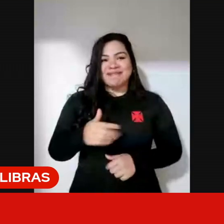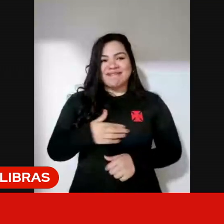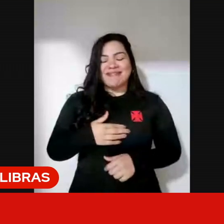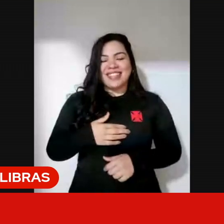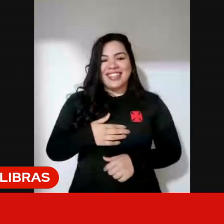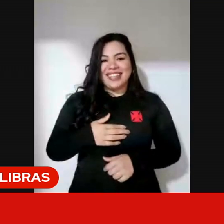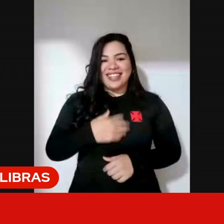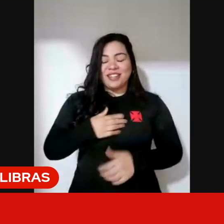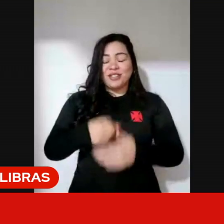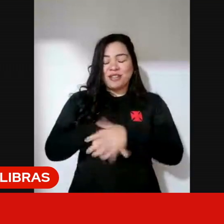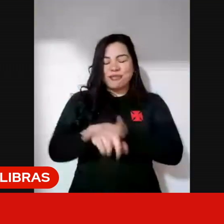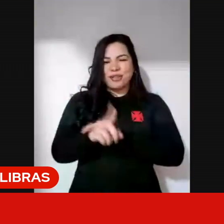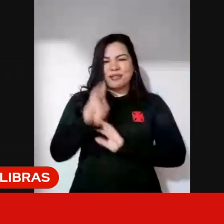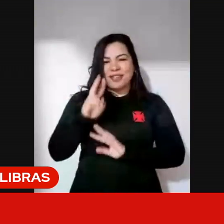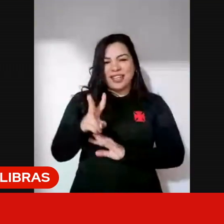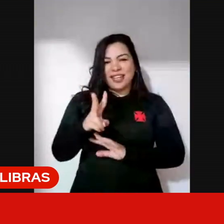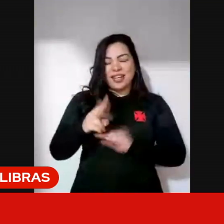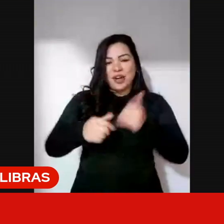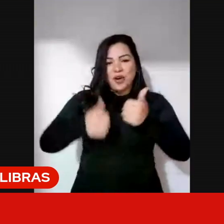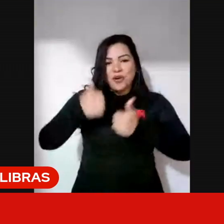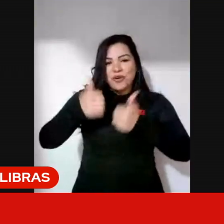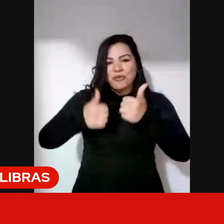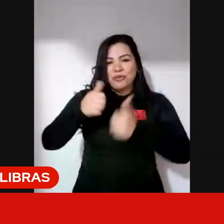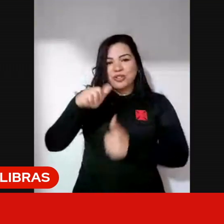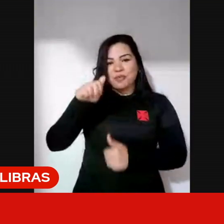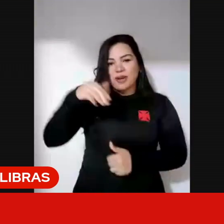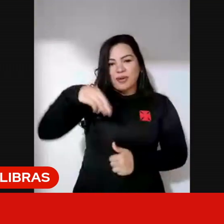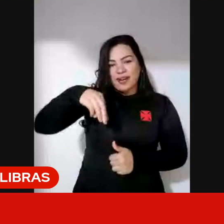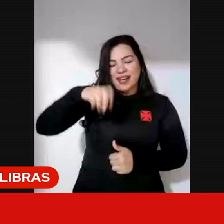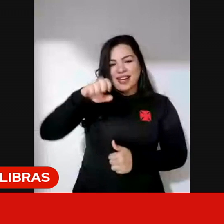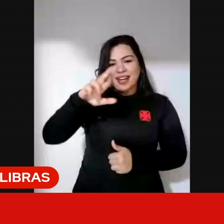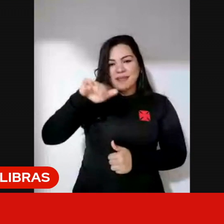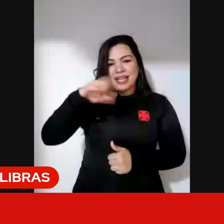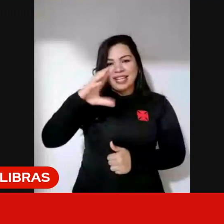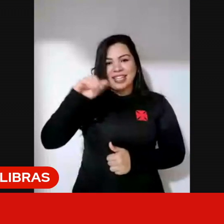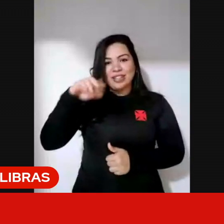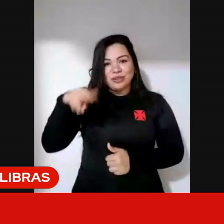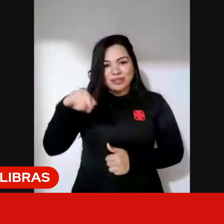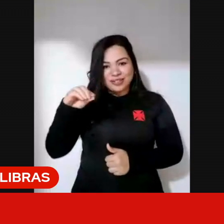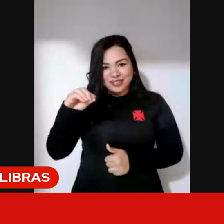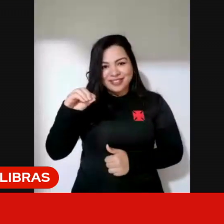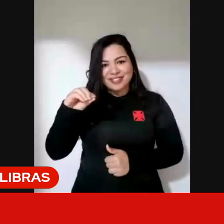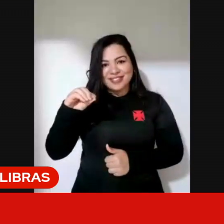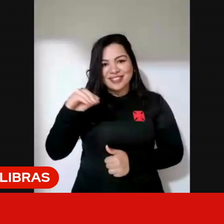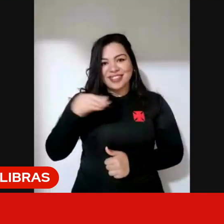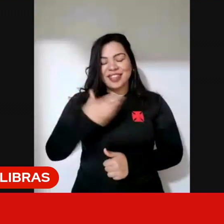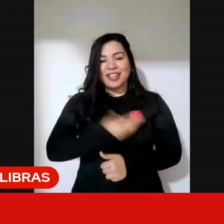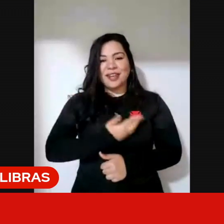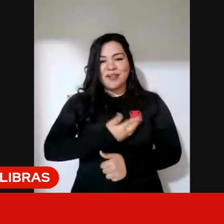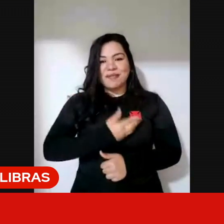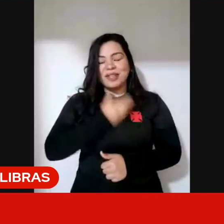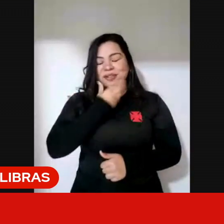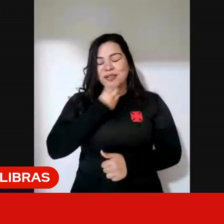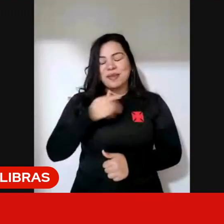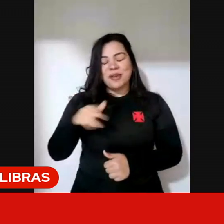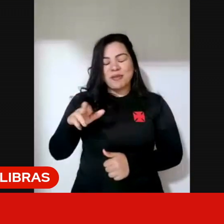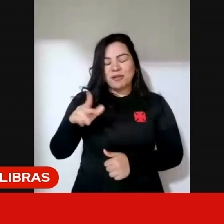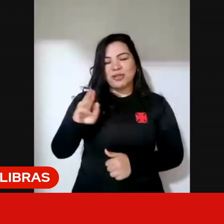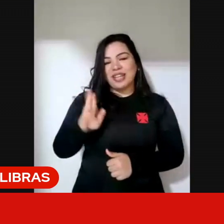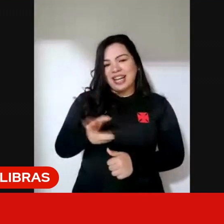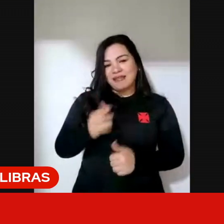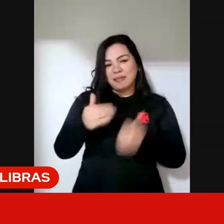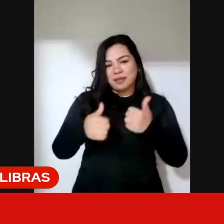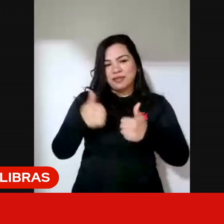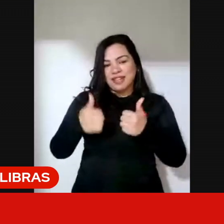Tem. Eu já fui ver futebol americano, que um amigo do meu